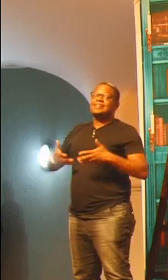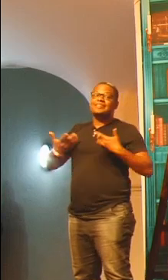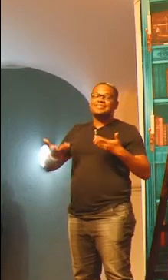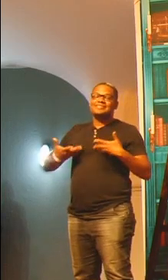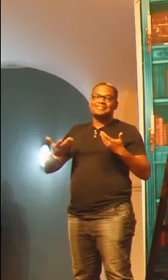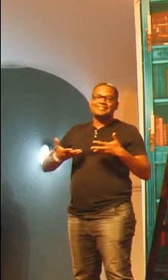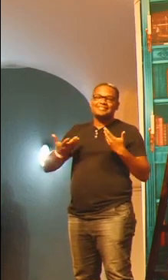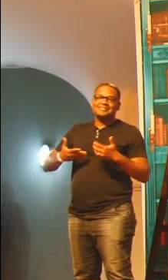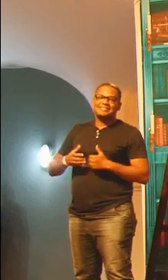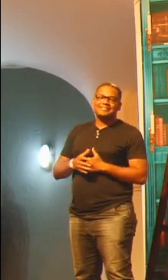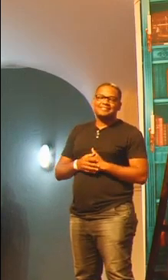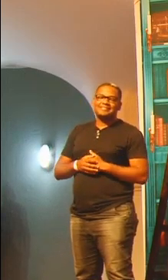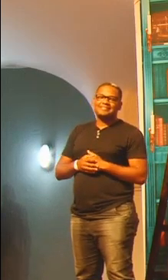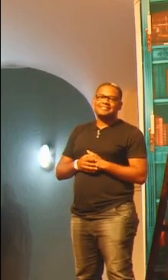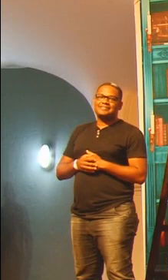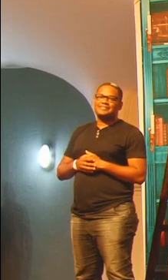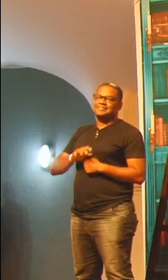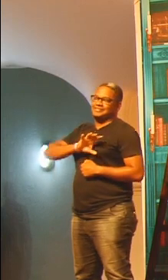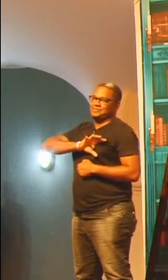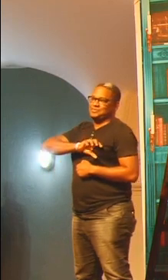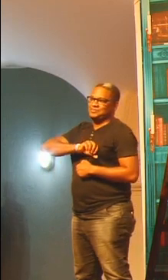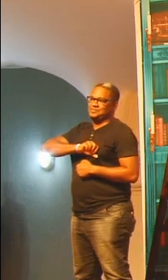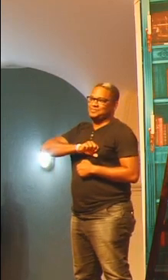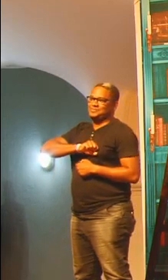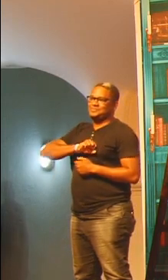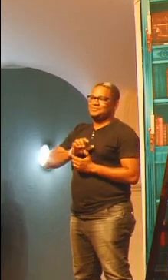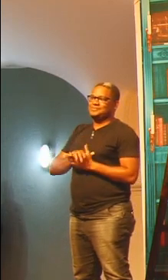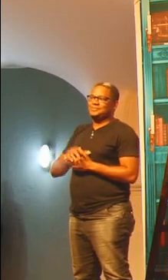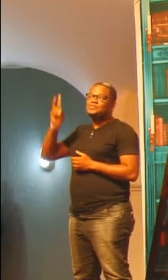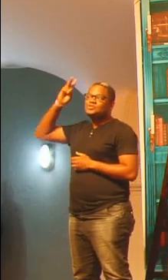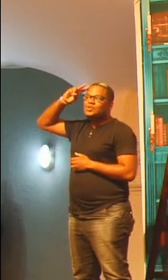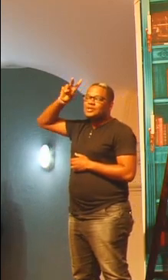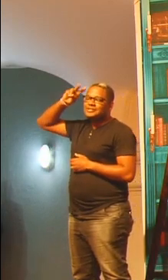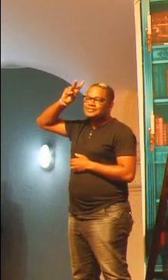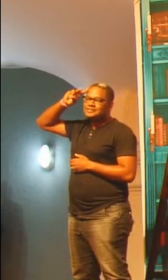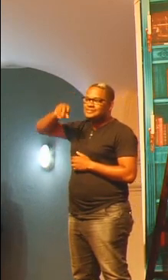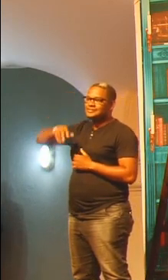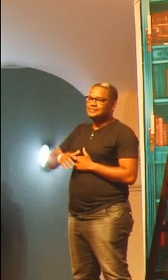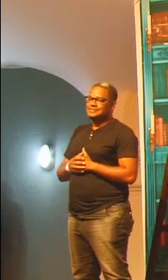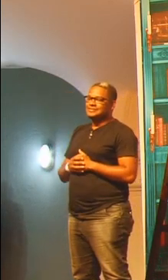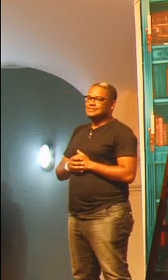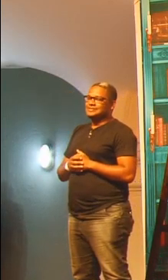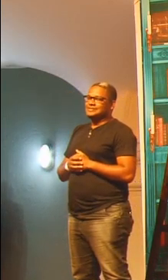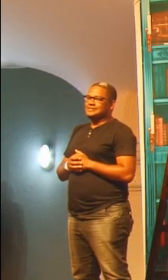Alegria. O amor. História.